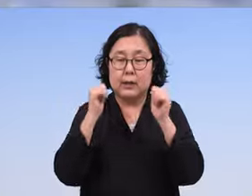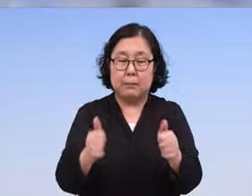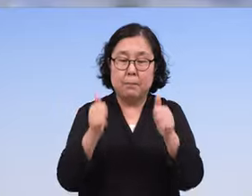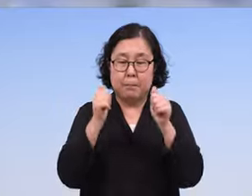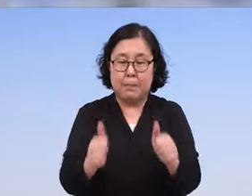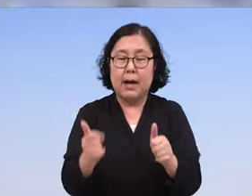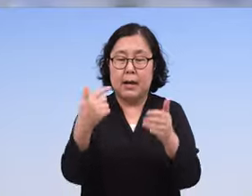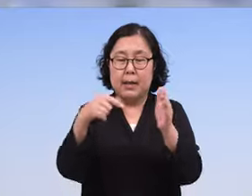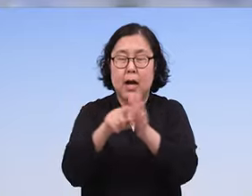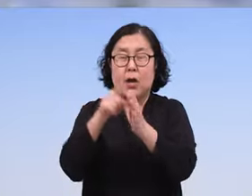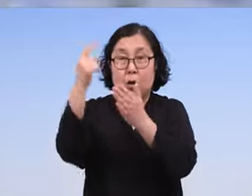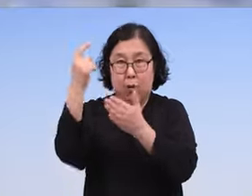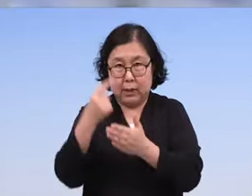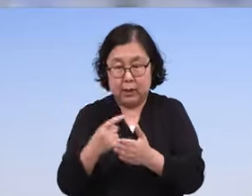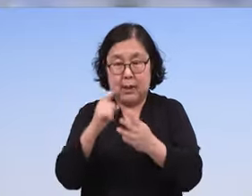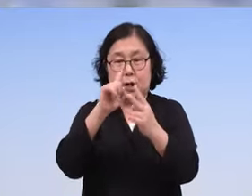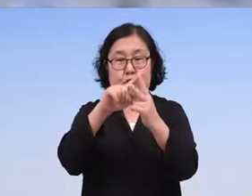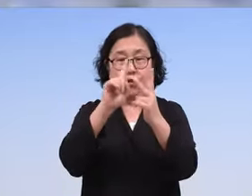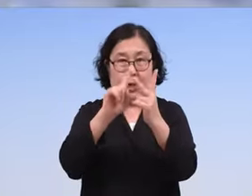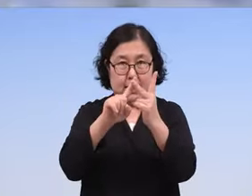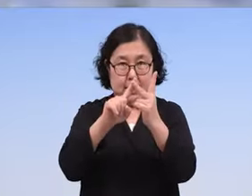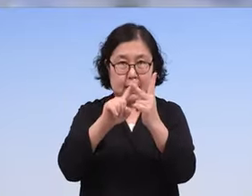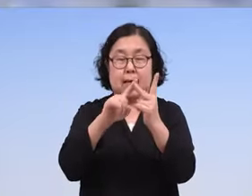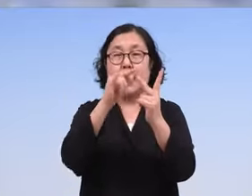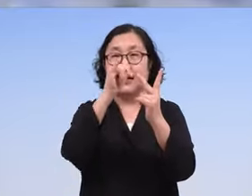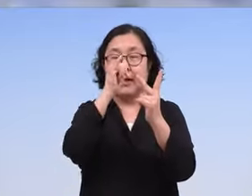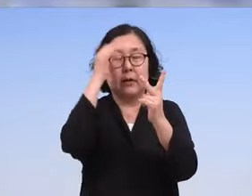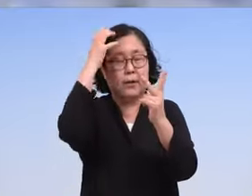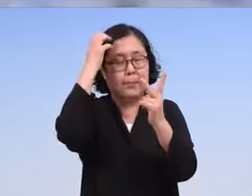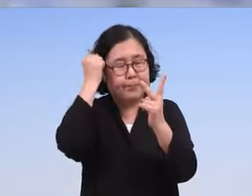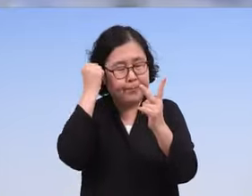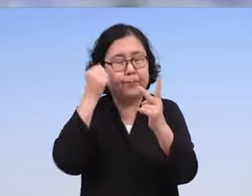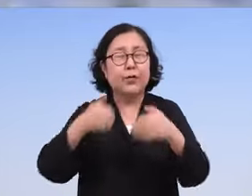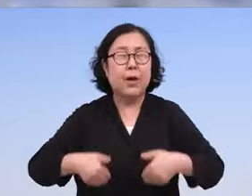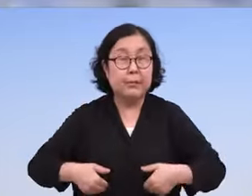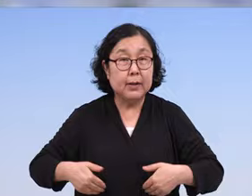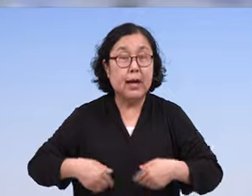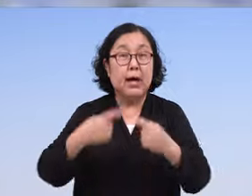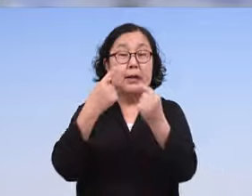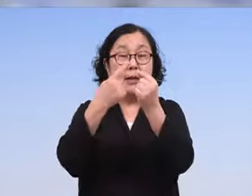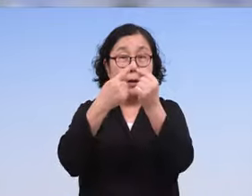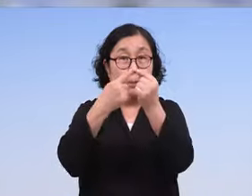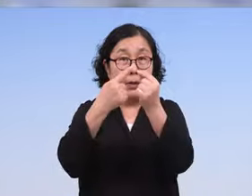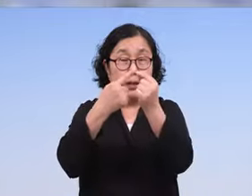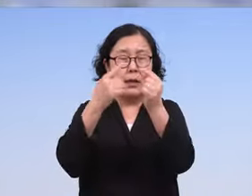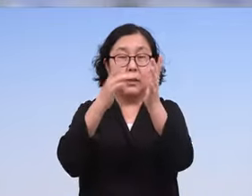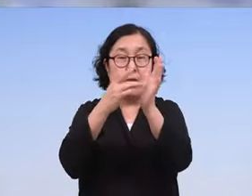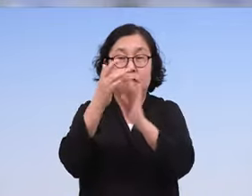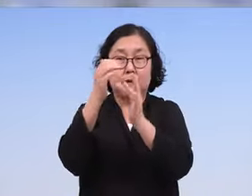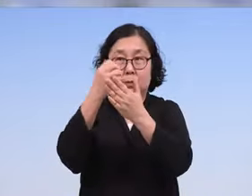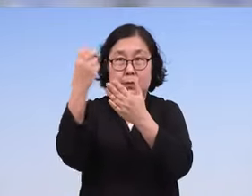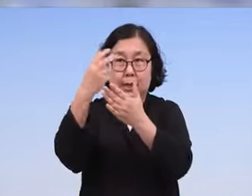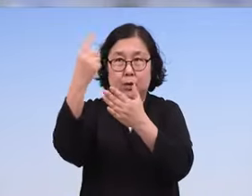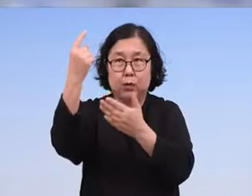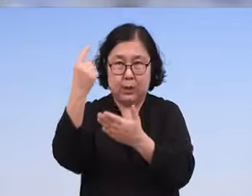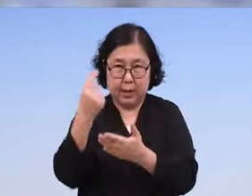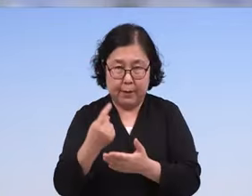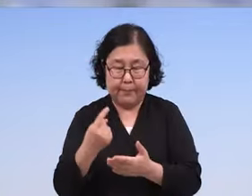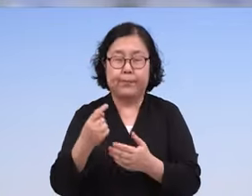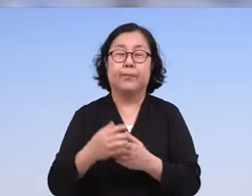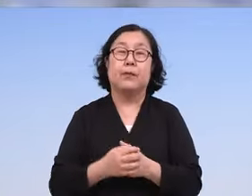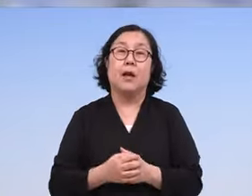심판하러 오시리라, 이 대목에서 중요한 두 가지 포인트가 있다는 걸 기억하셔야 됩니다. 첫 번째 포인트는 예수님은 다시